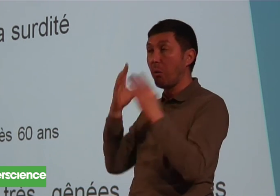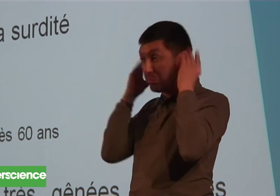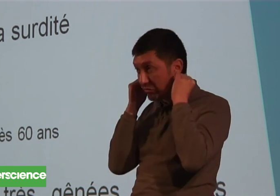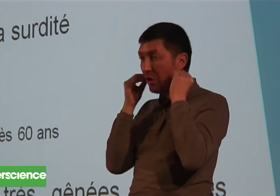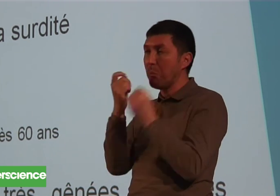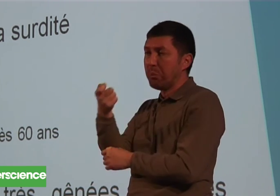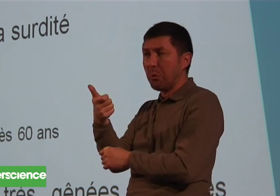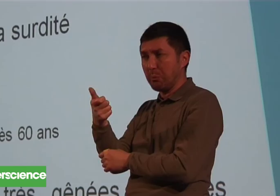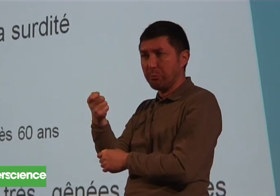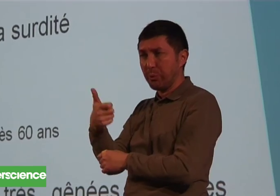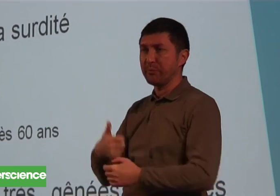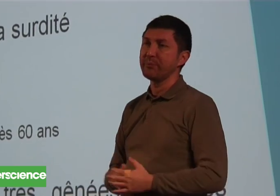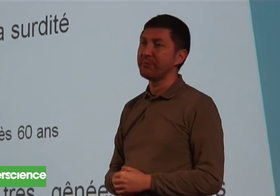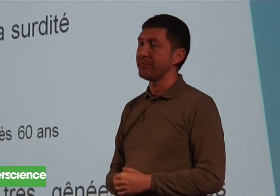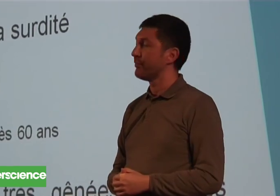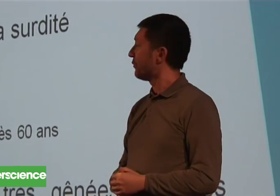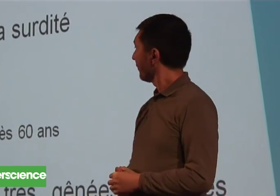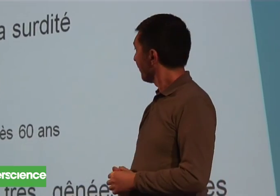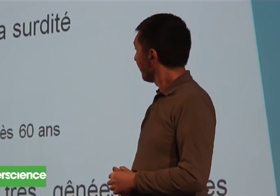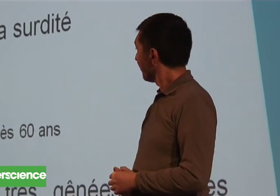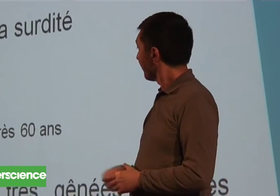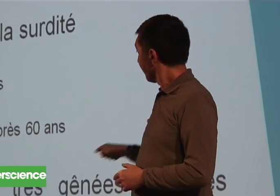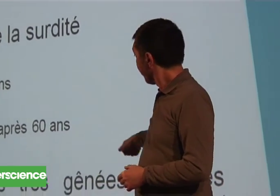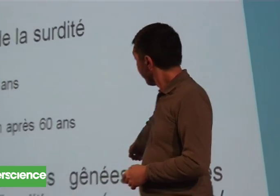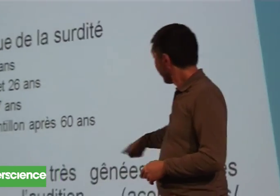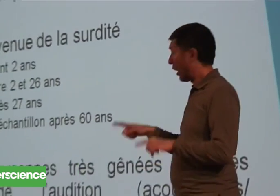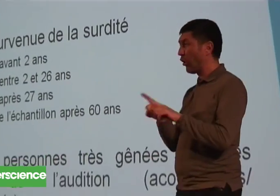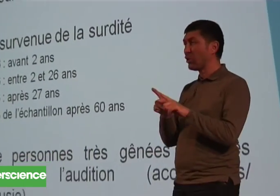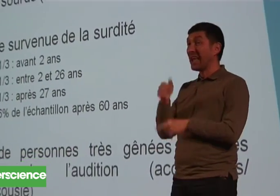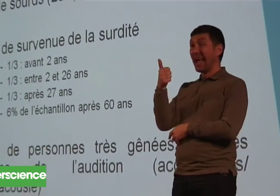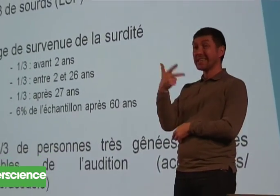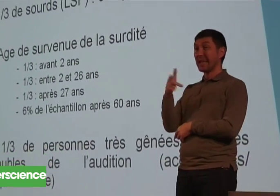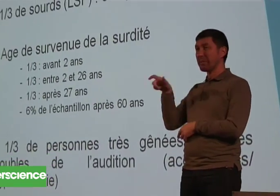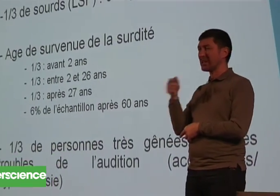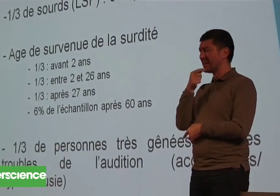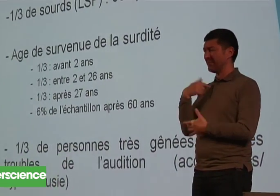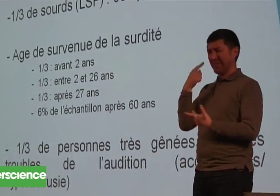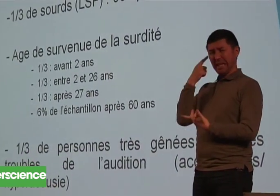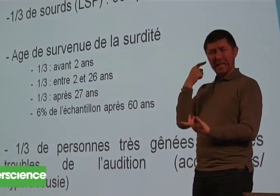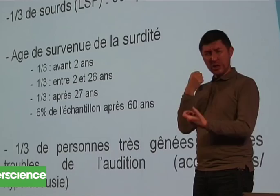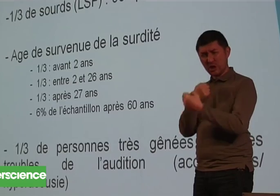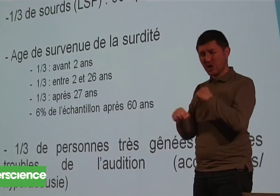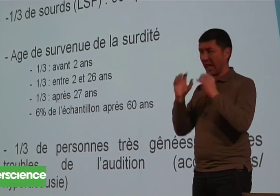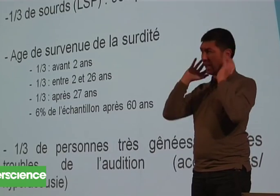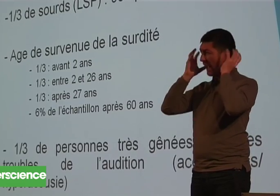Par ailleurs, en fait, un tiers des personnes se dit très gênées par des troubles de l'audition, comme des acouphènes ou de